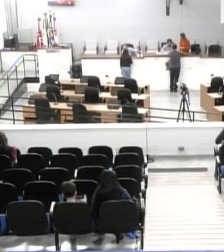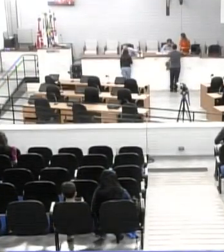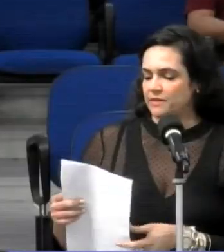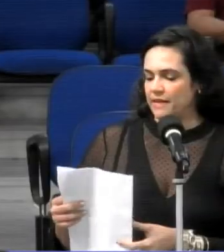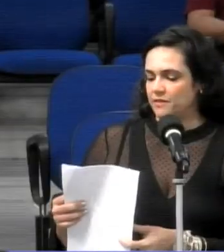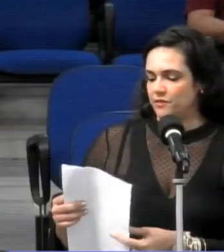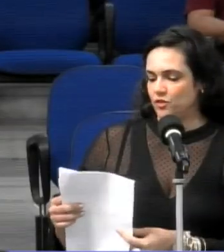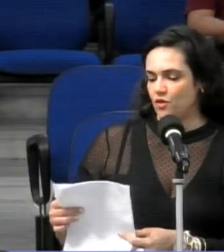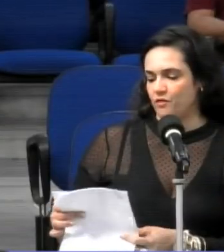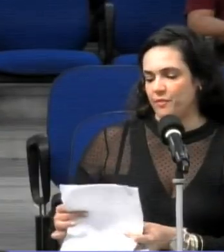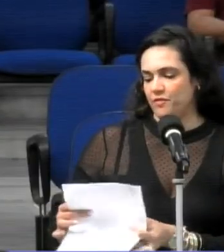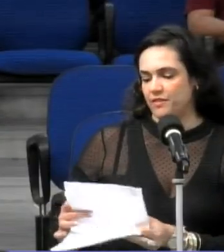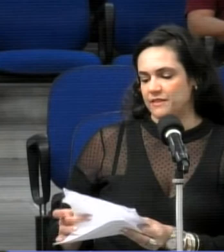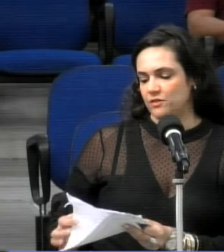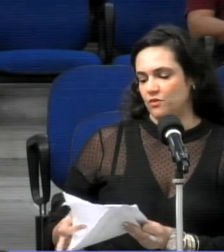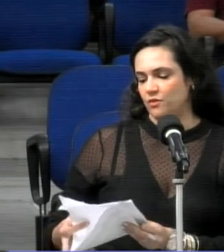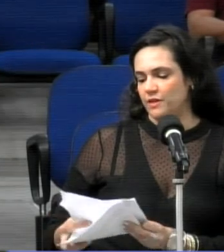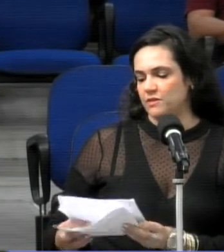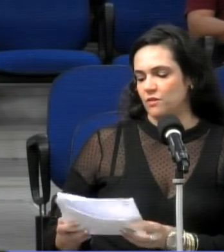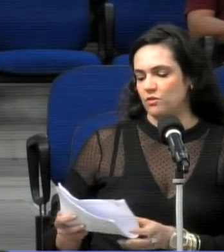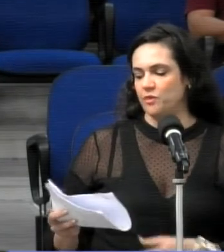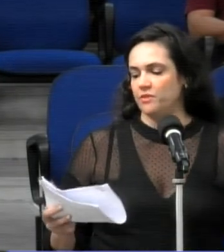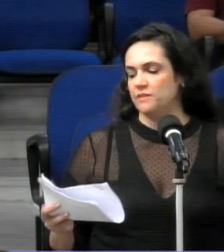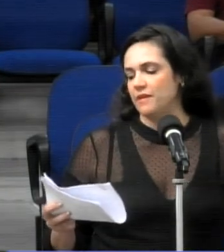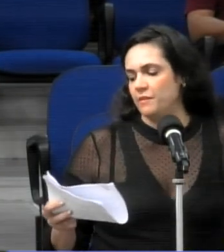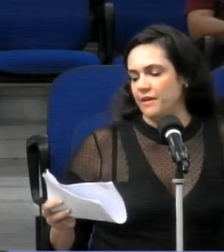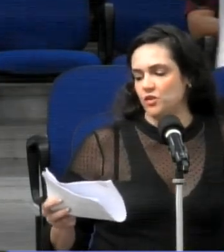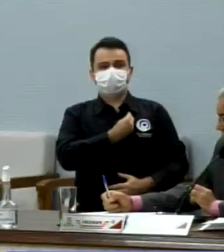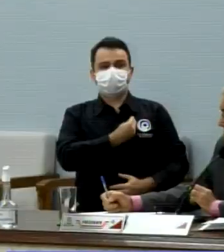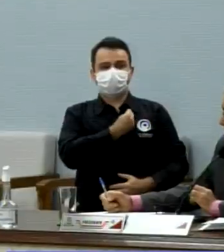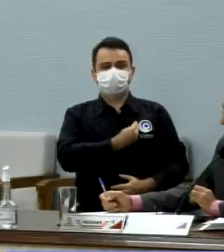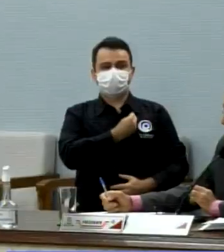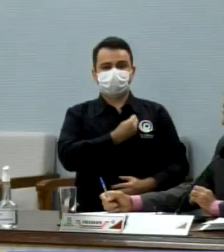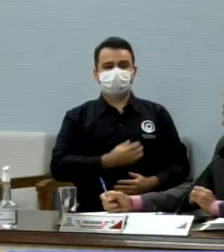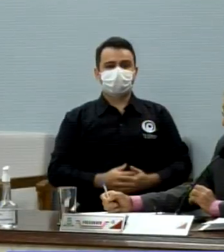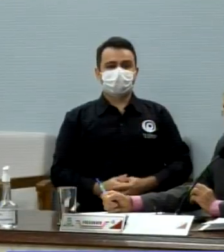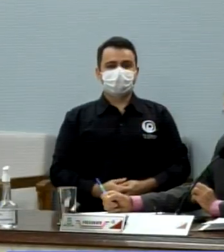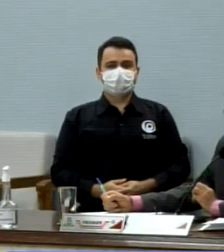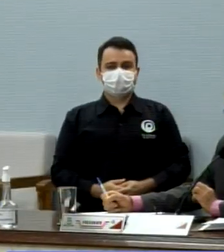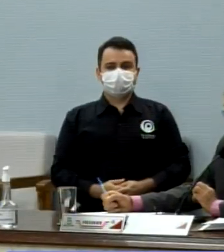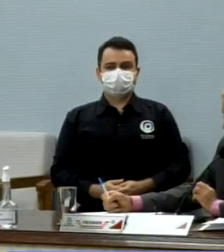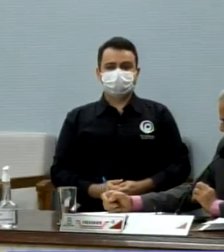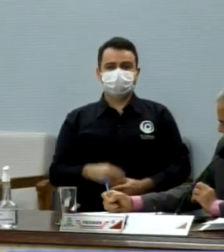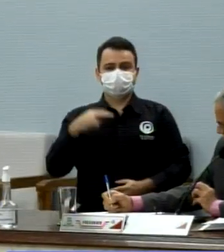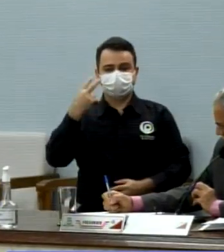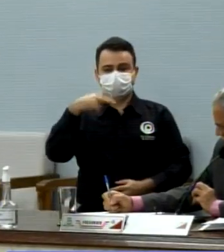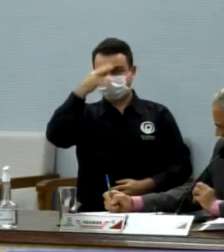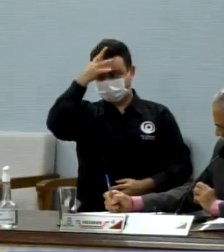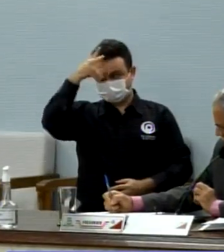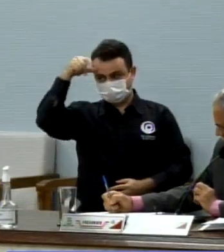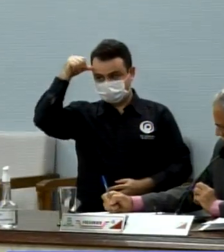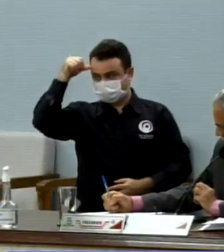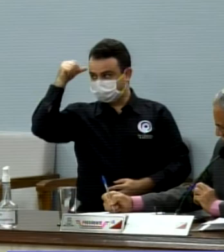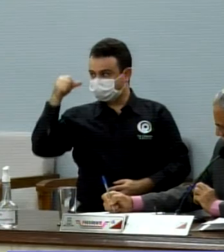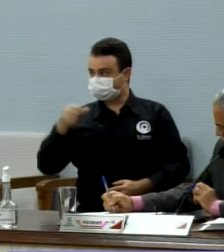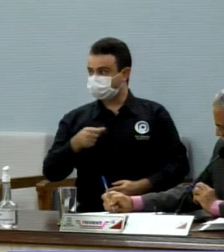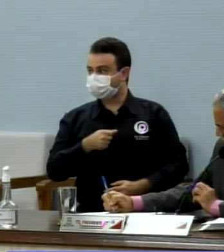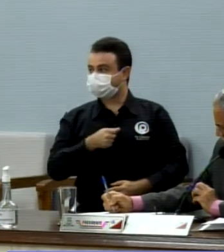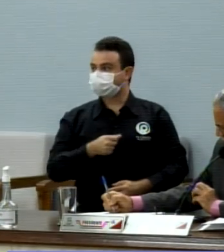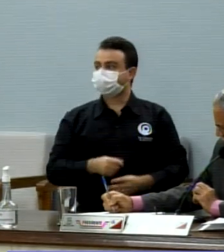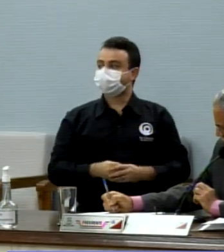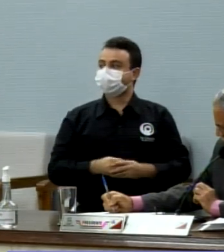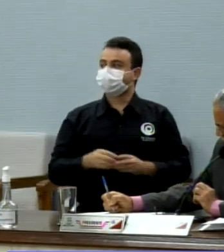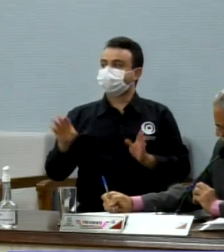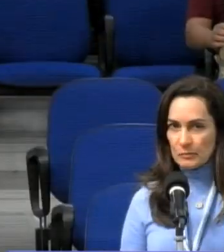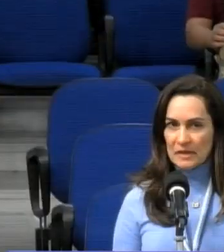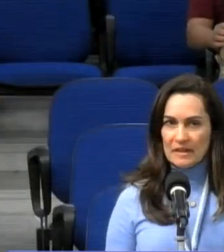pública que irá debater a lei orçamentária da cidade para 2023. O evento acontecerá